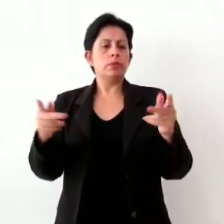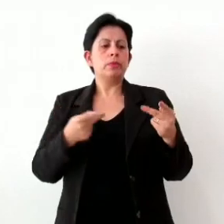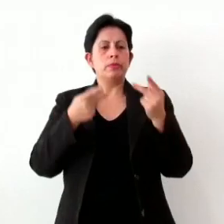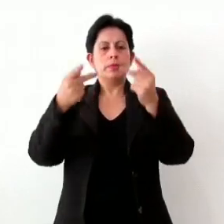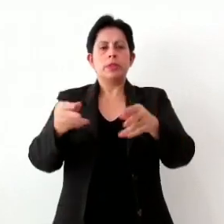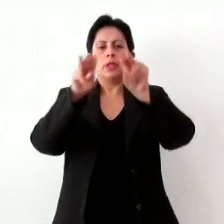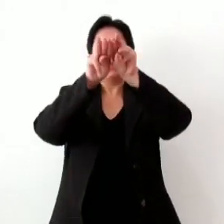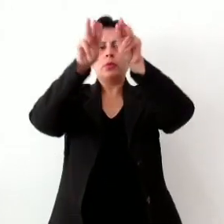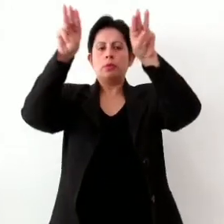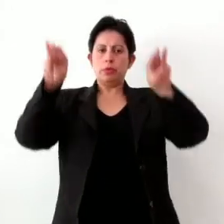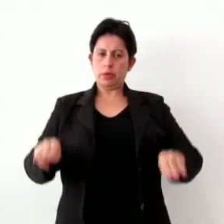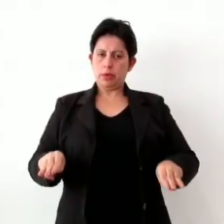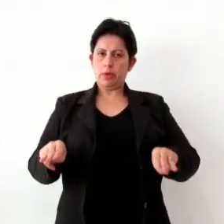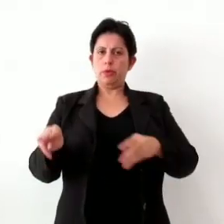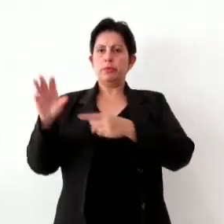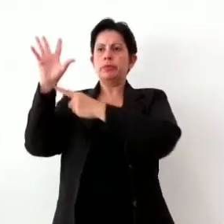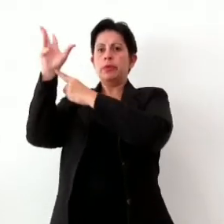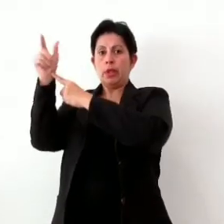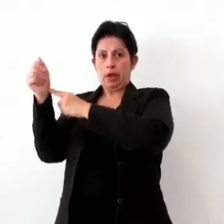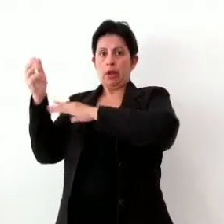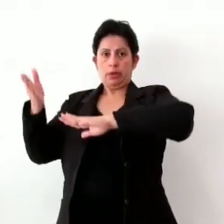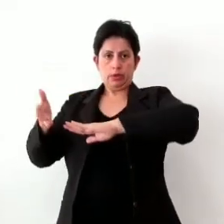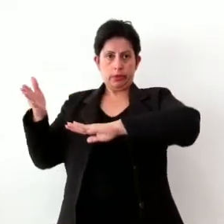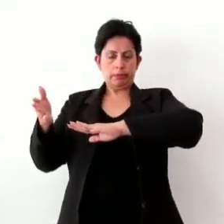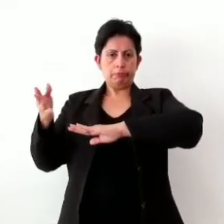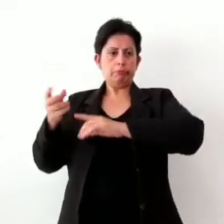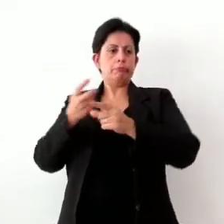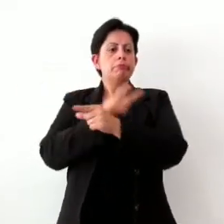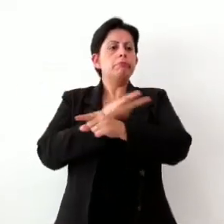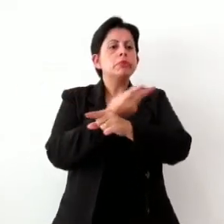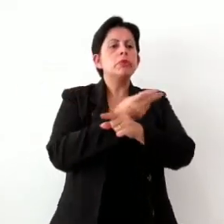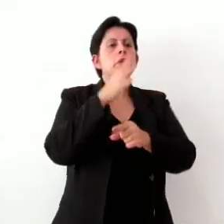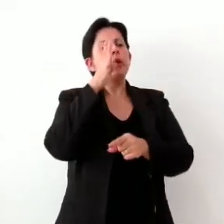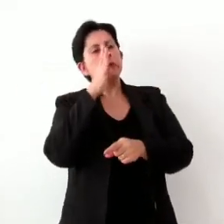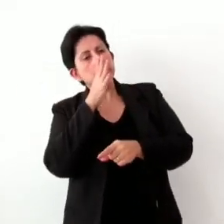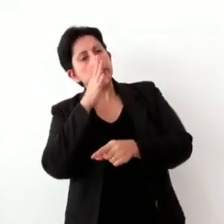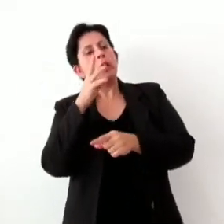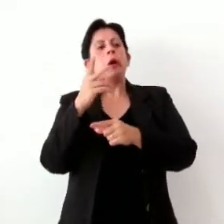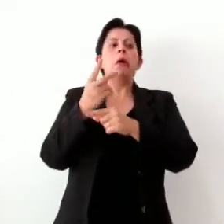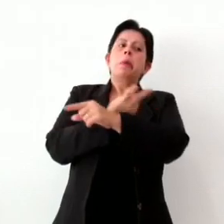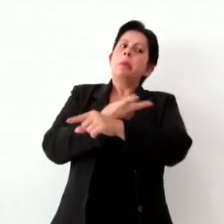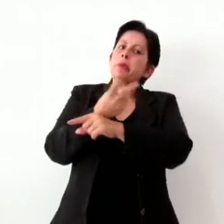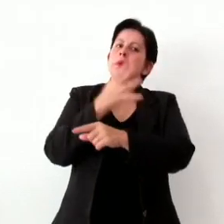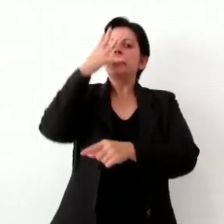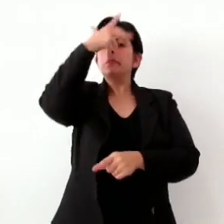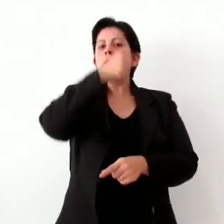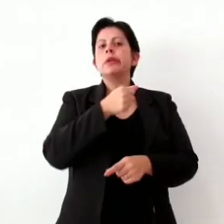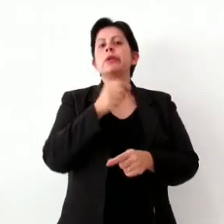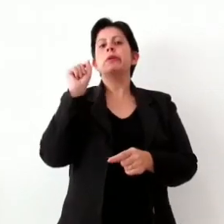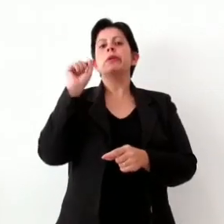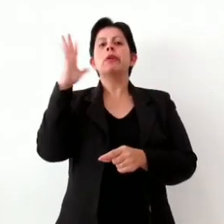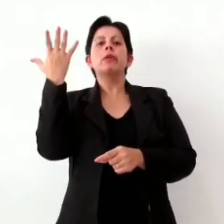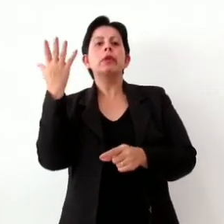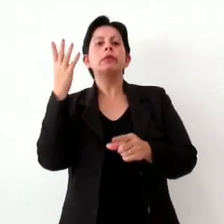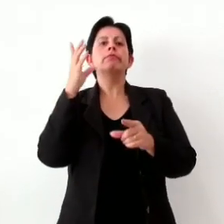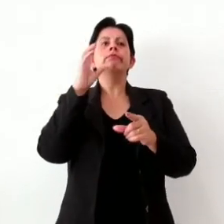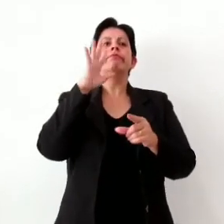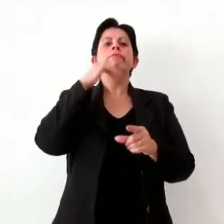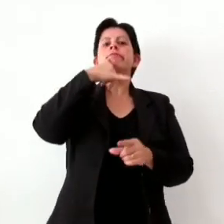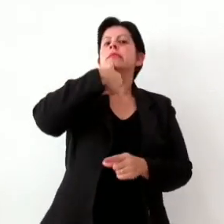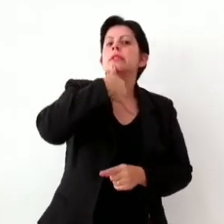arte contemporânea, em busca da fruição estética, em busca do belo, ele se decepciona, né? Ele se